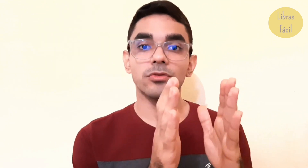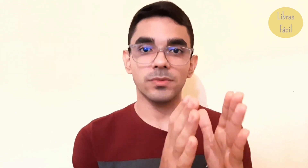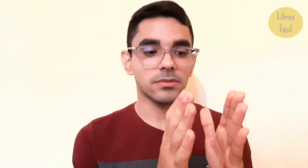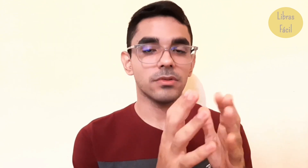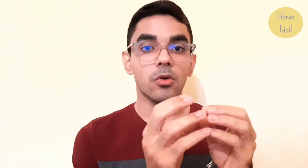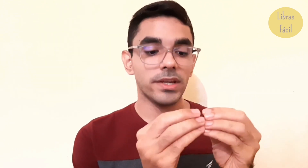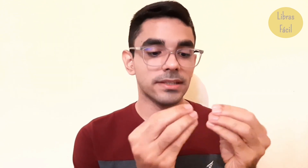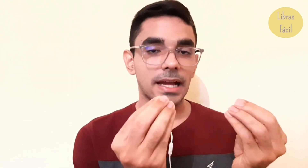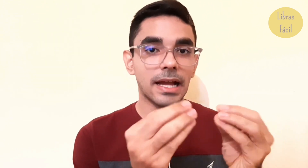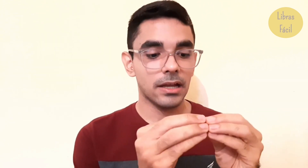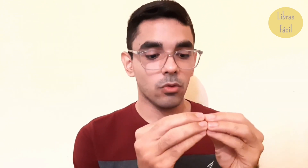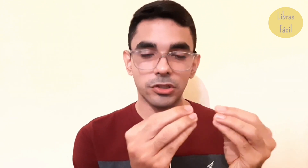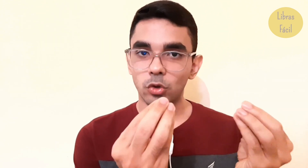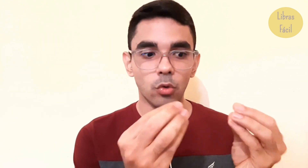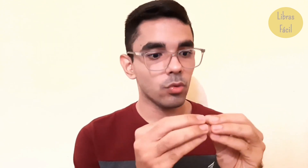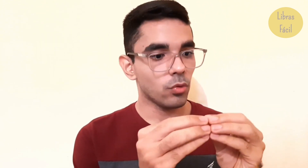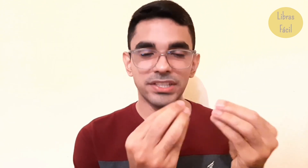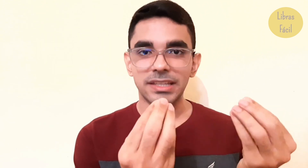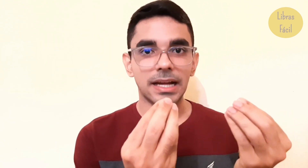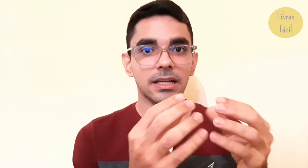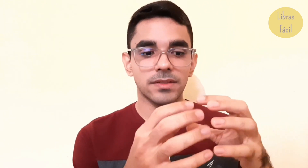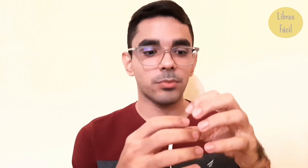conjunção. O estar, o estou, o está. Você pode